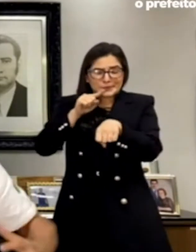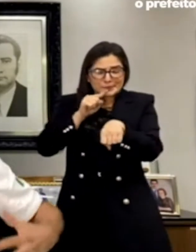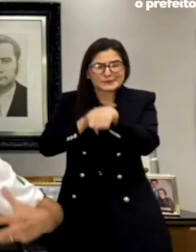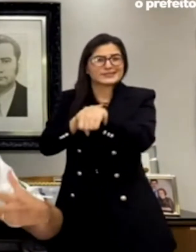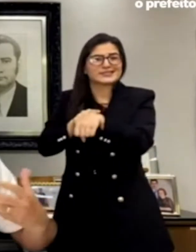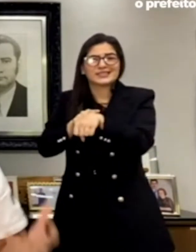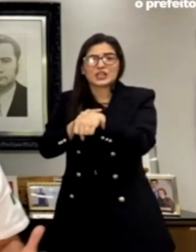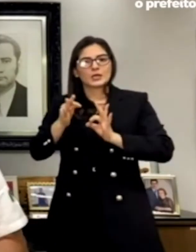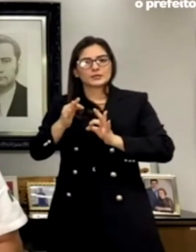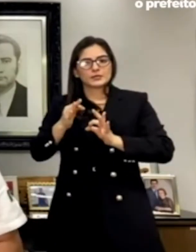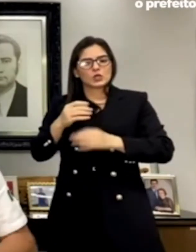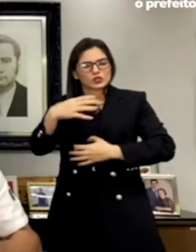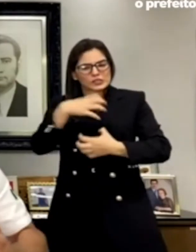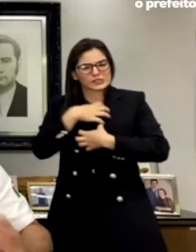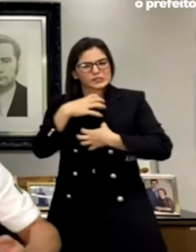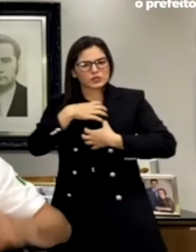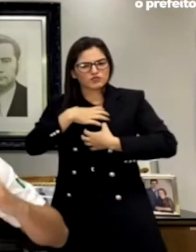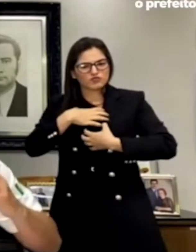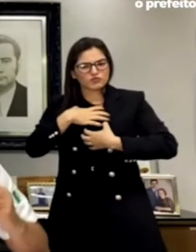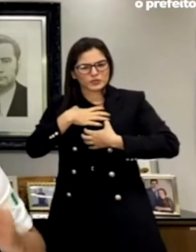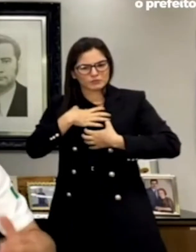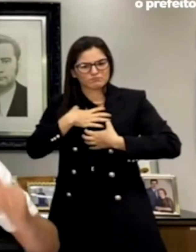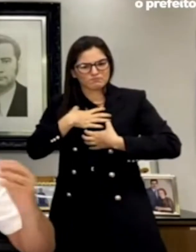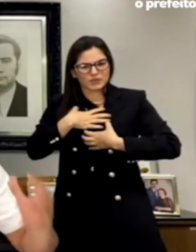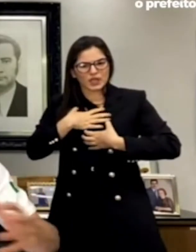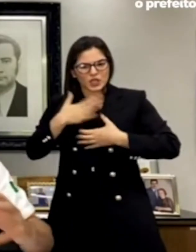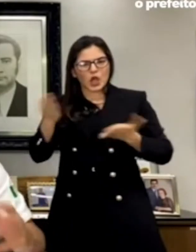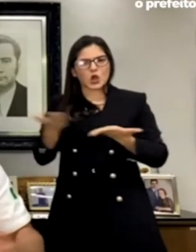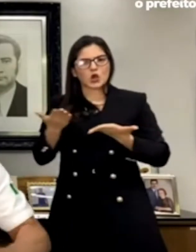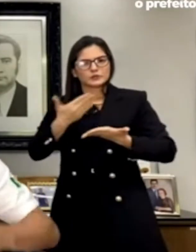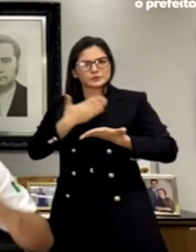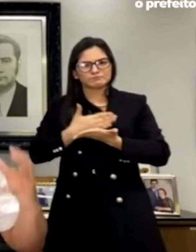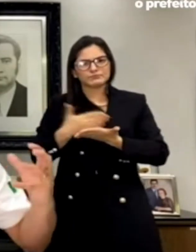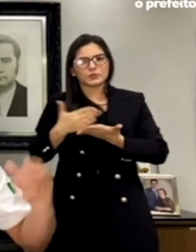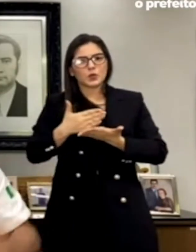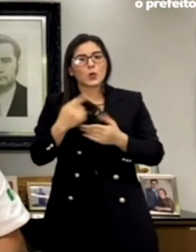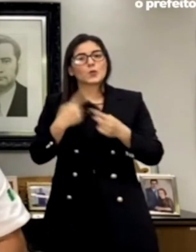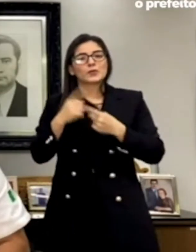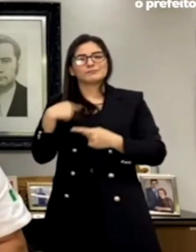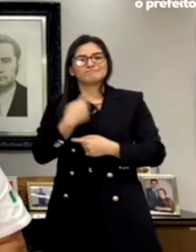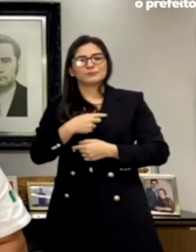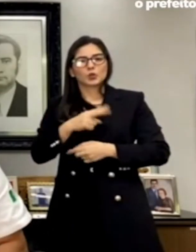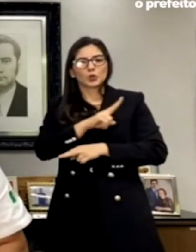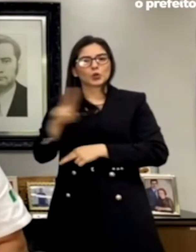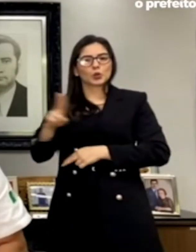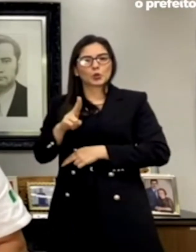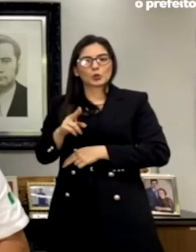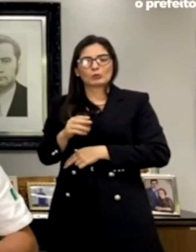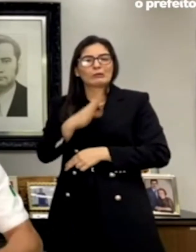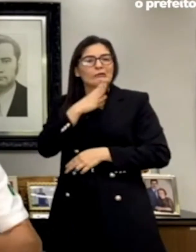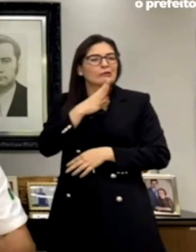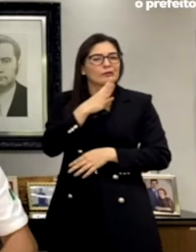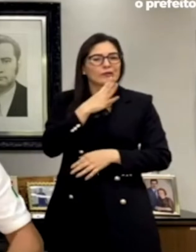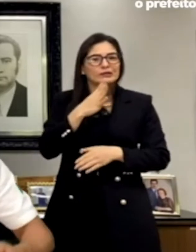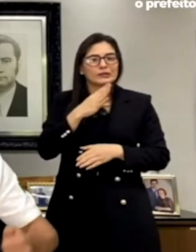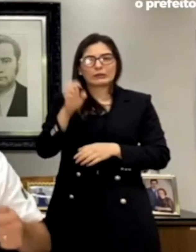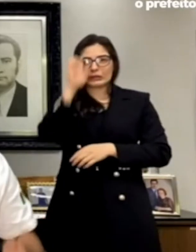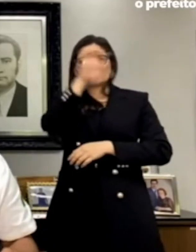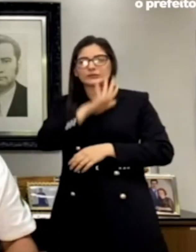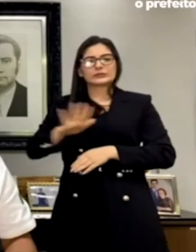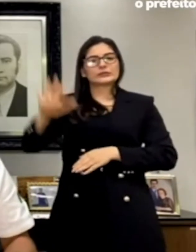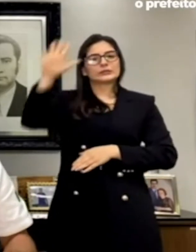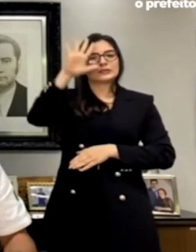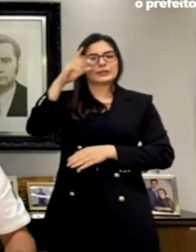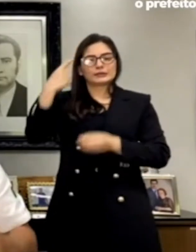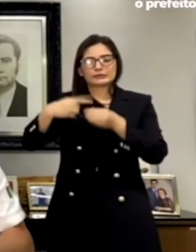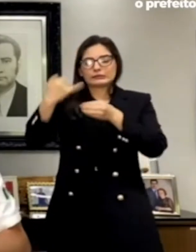Não deu para preparar. A pesquisa indo bem, o nosso nome muito pouco conhecido no interiorzão, mas a pesquisa nos